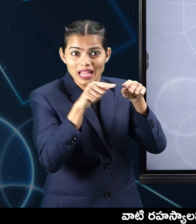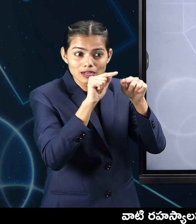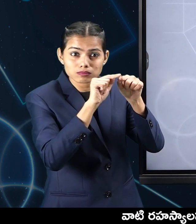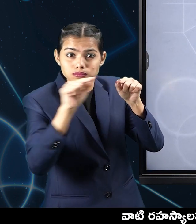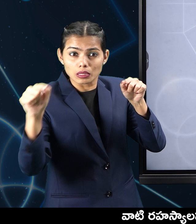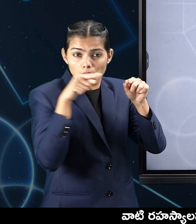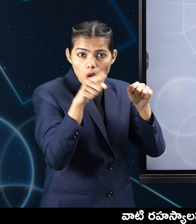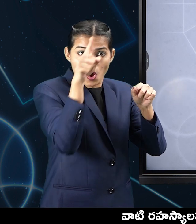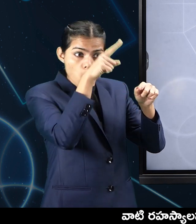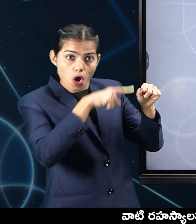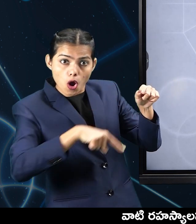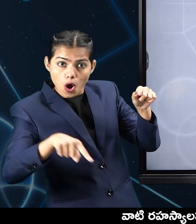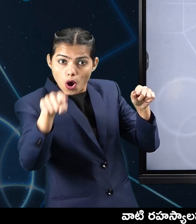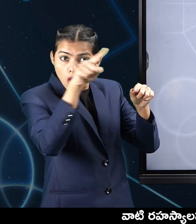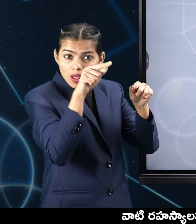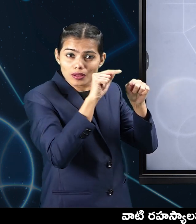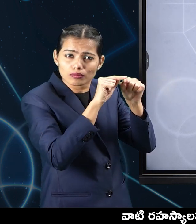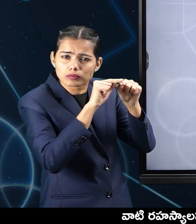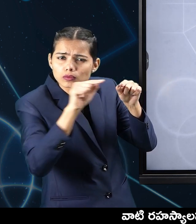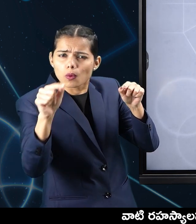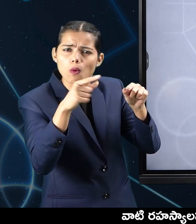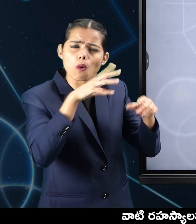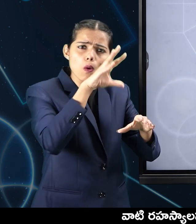విప్పి వాటి ప్రాముఖ్యతను అర్థం చేసుకుంటాము.